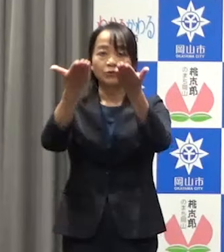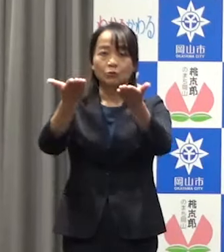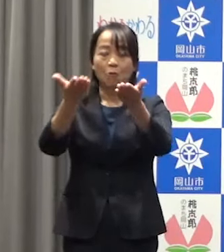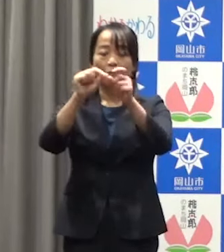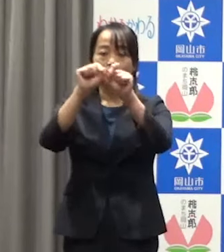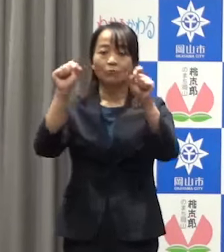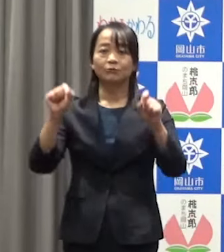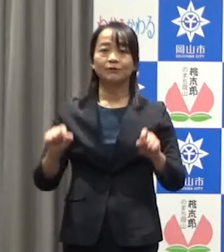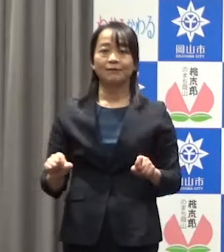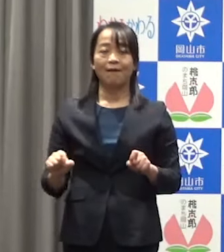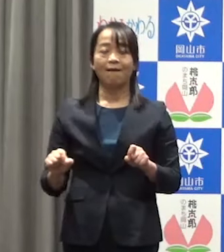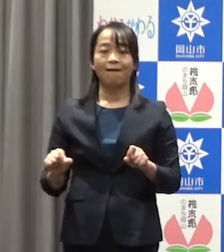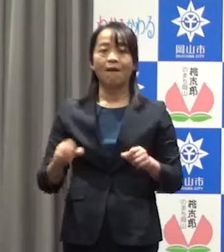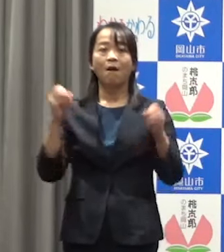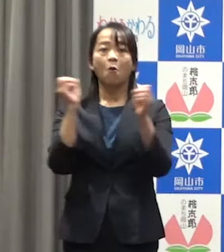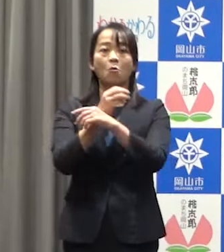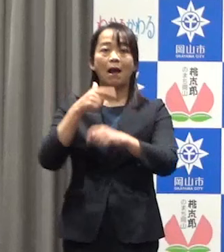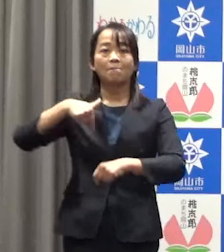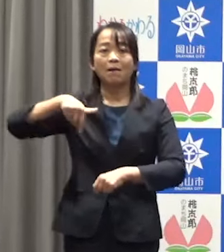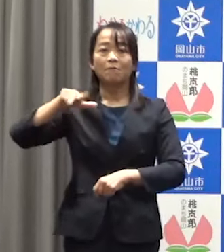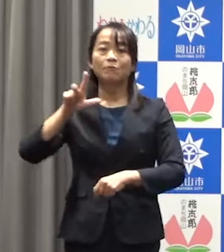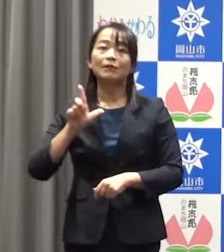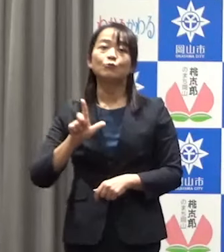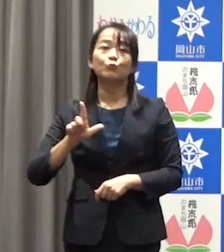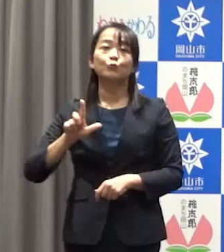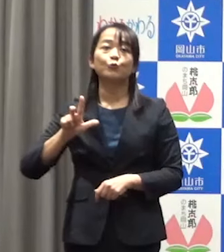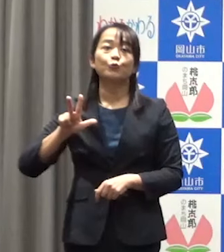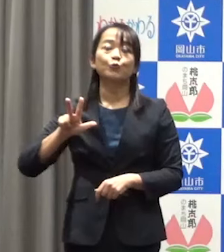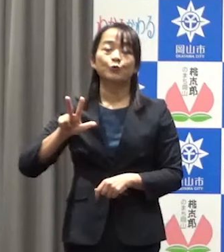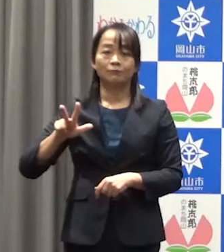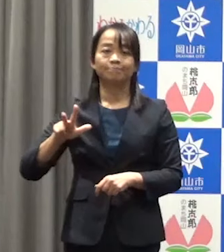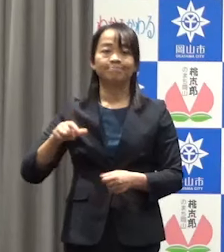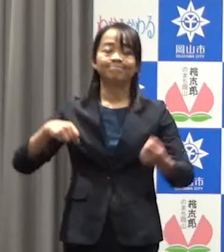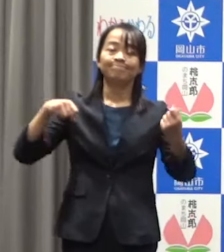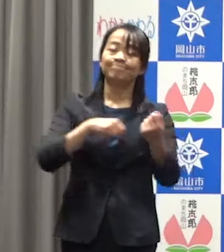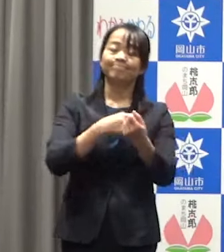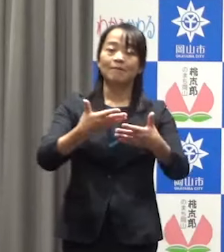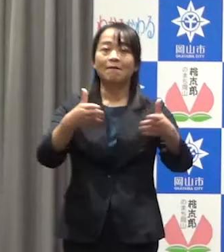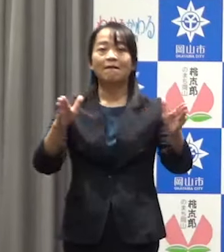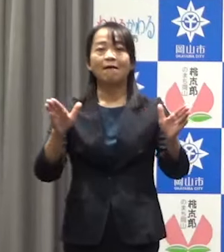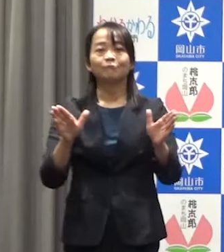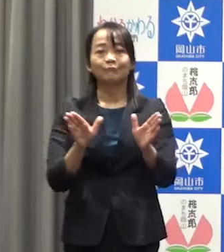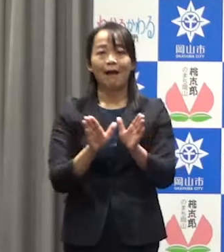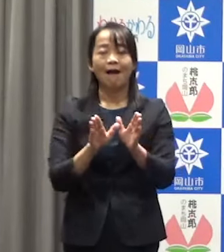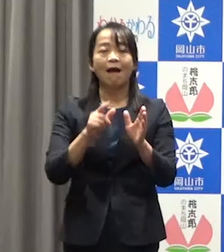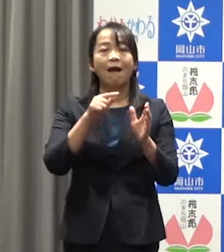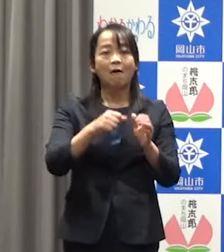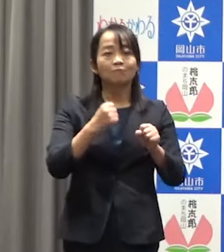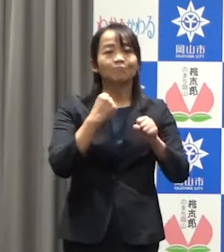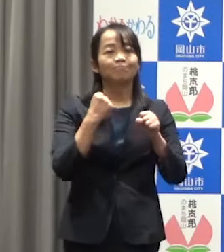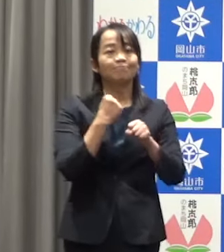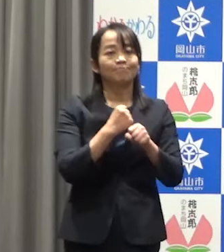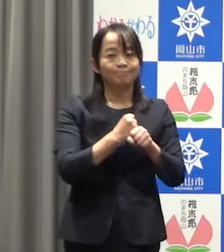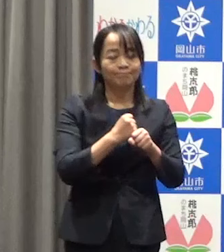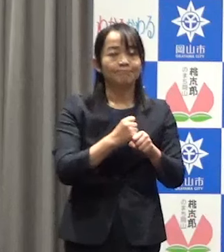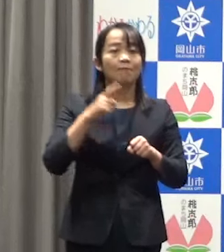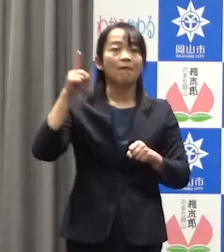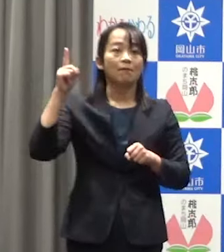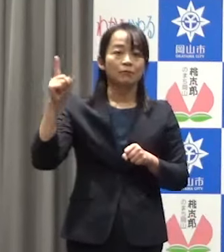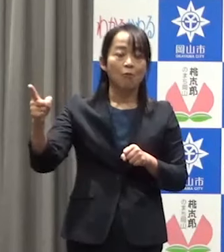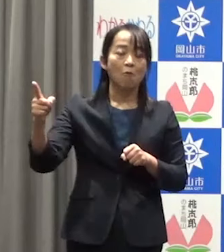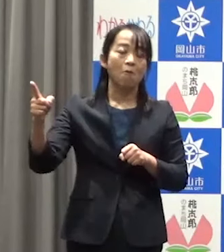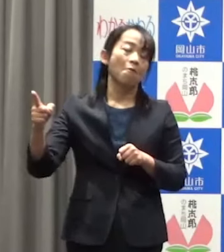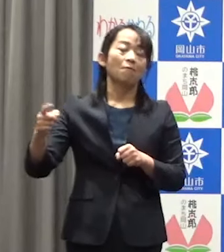岡山フィルハーモニック管弦楽団の強化、またファン拡大に取り組んだ シュレンベルガー氏